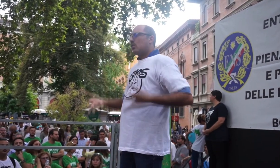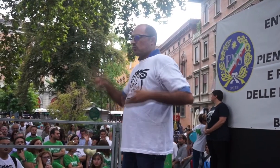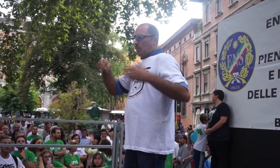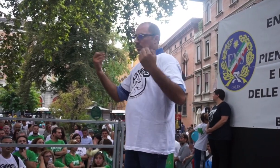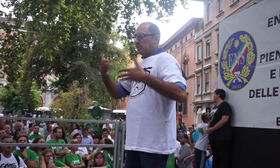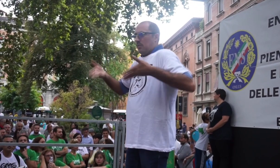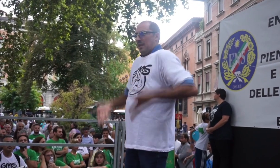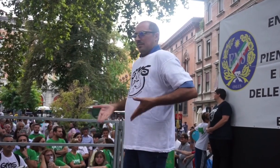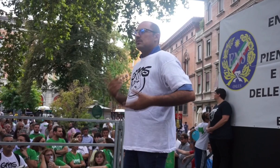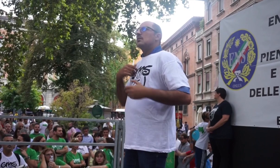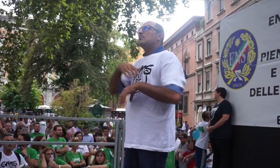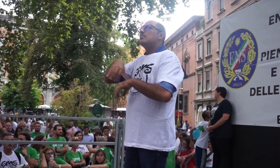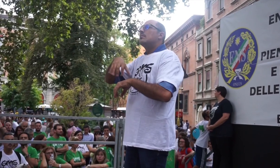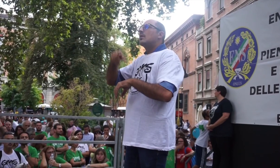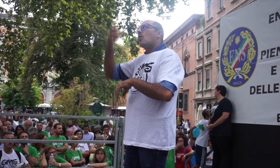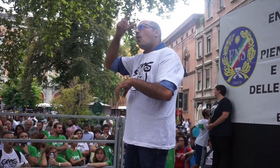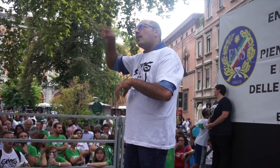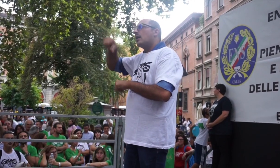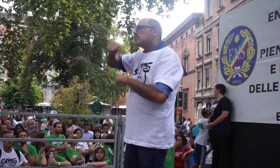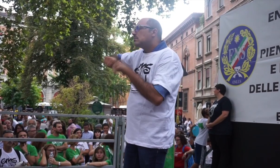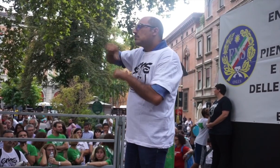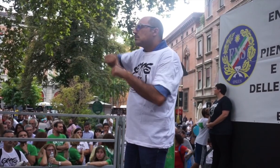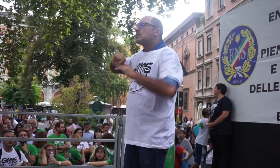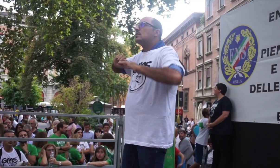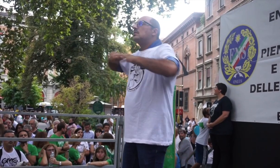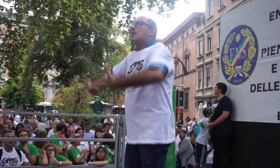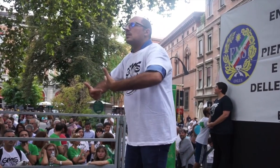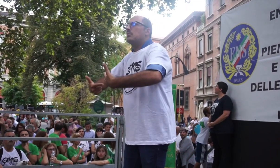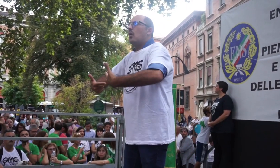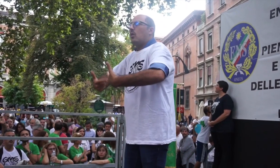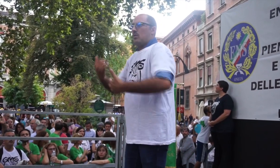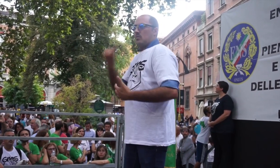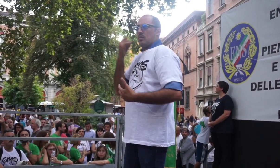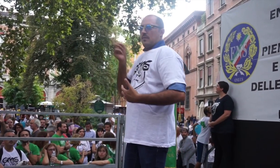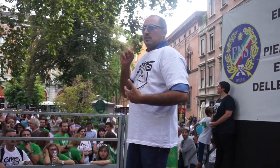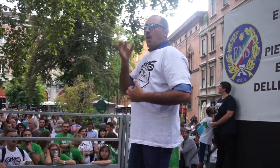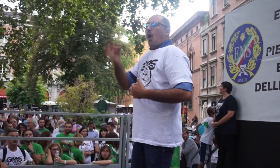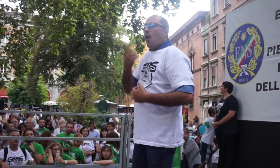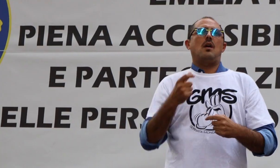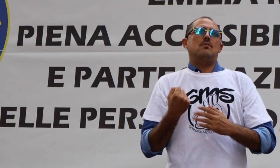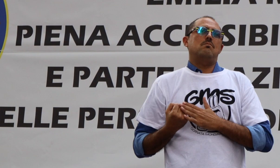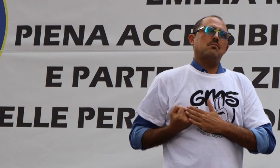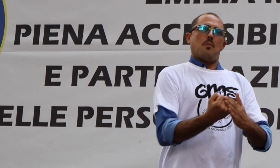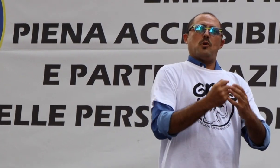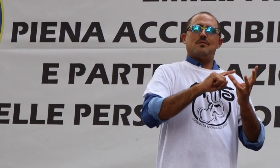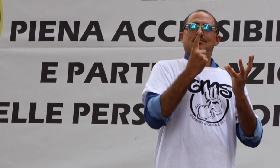facciamo sempre le nostre richieste. Dal 2011 ad oggi sono cambiati 7 governi, questo è il 7º. Nelle situazioni